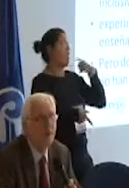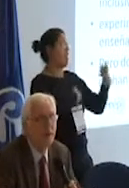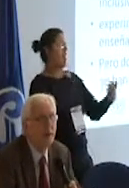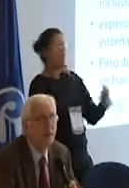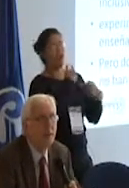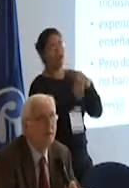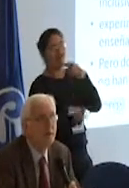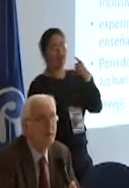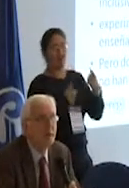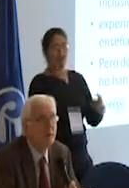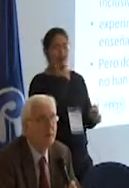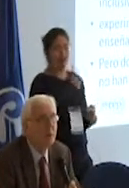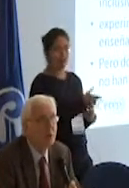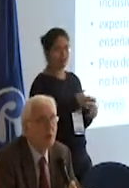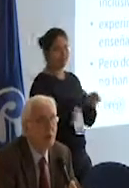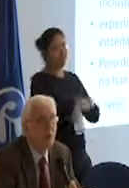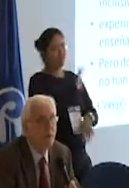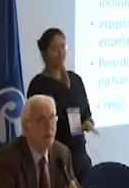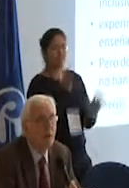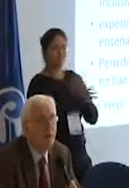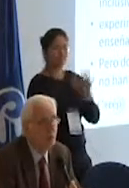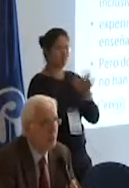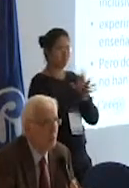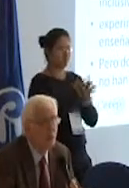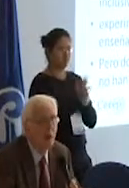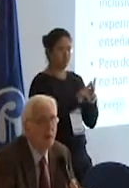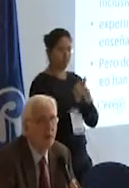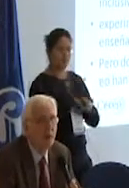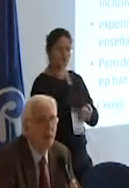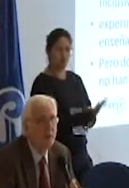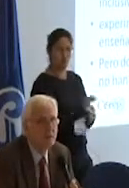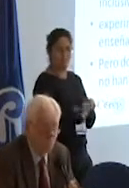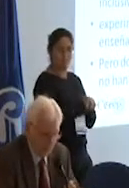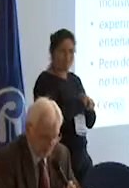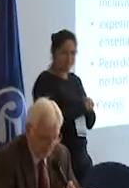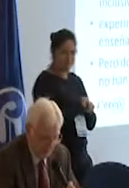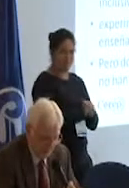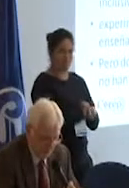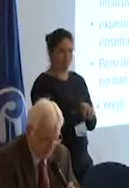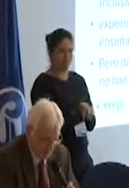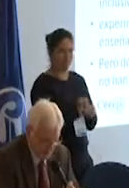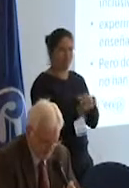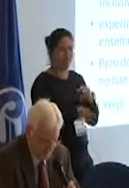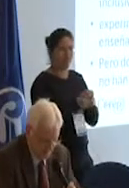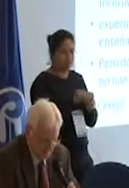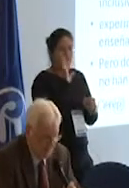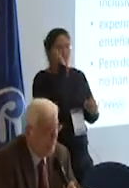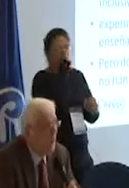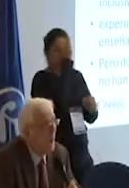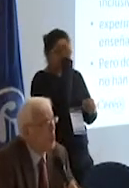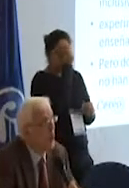la parte en la que más hablaron, especialmente con respecto a